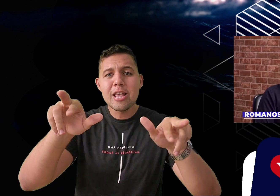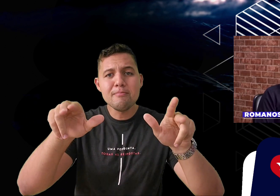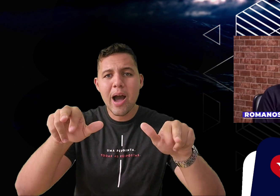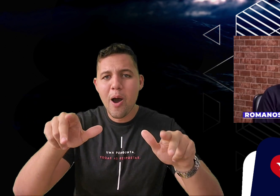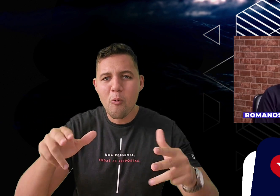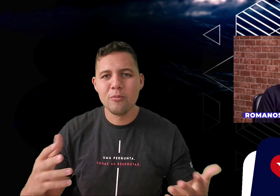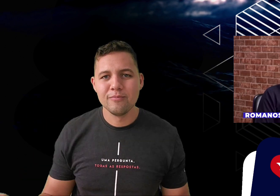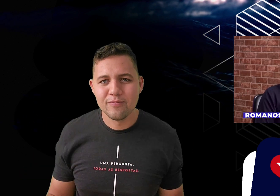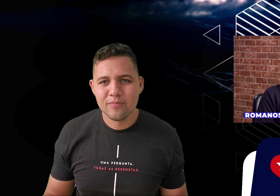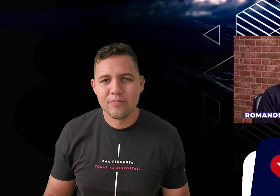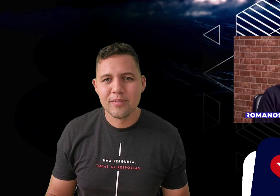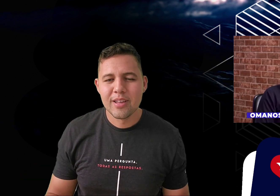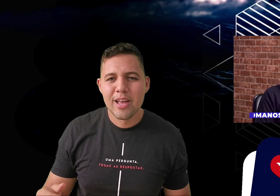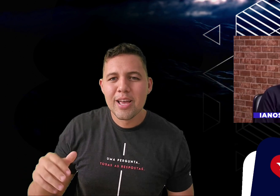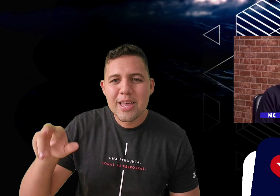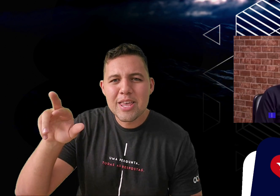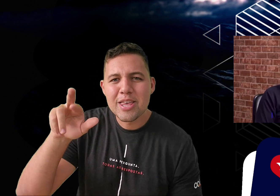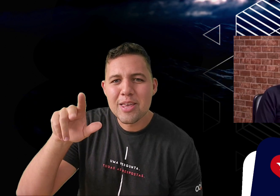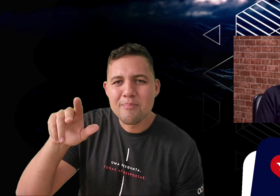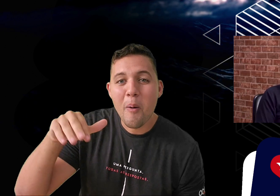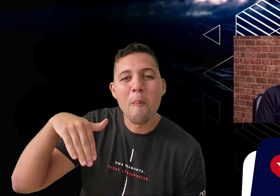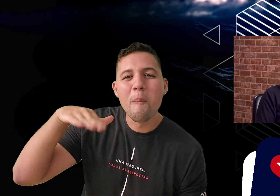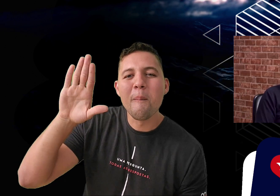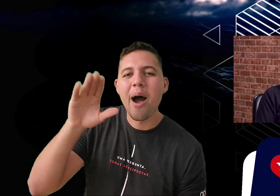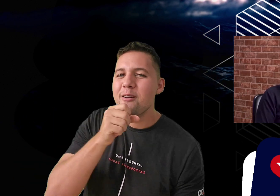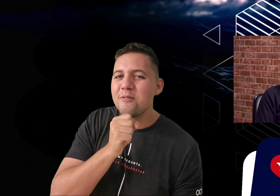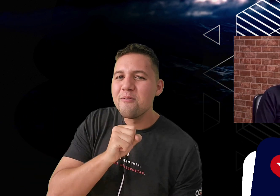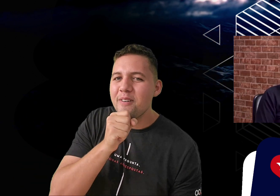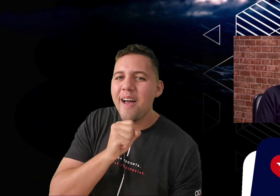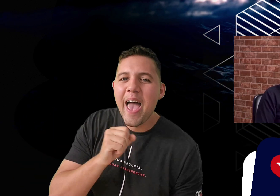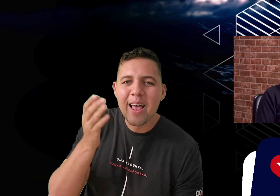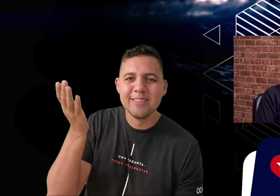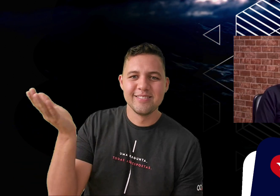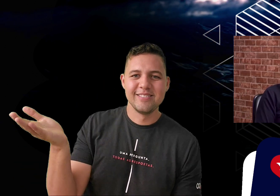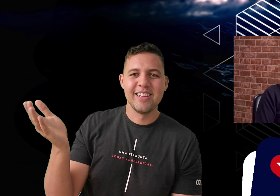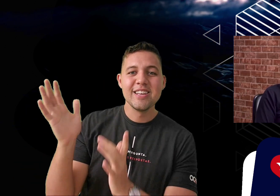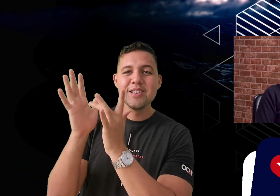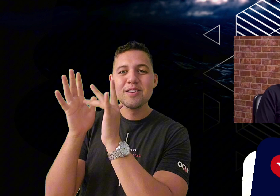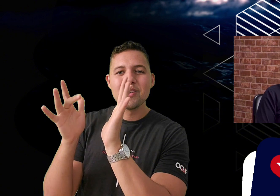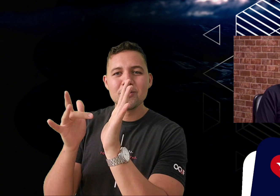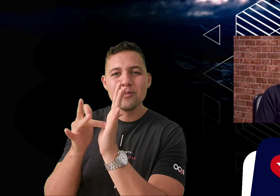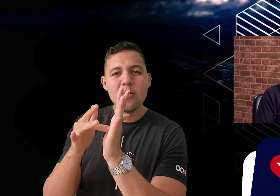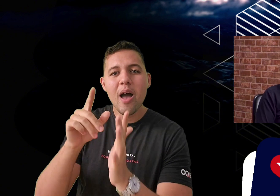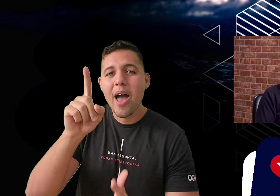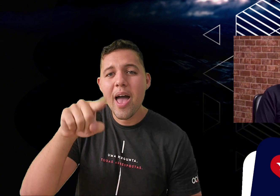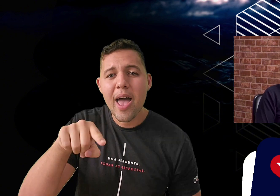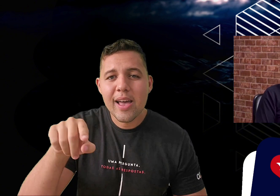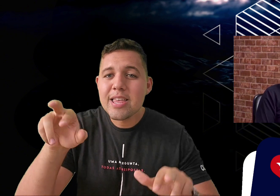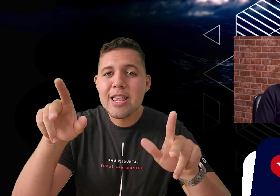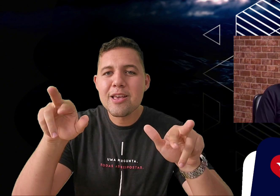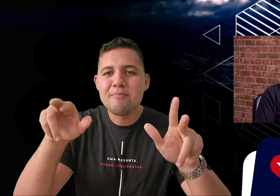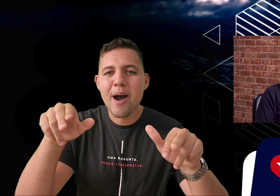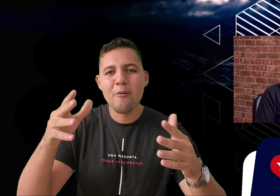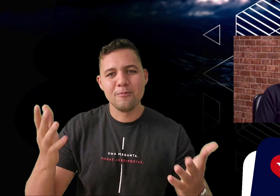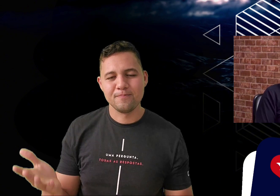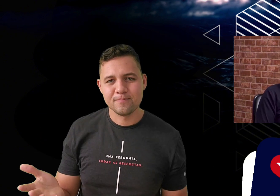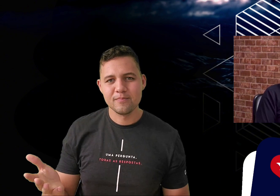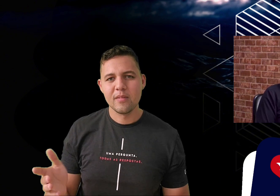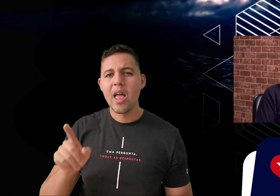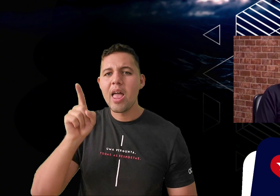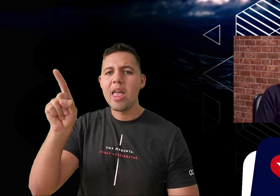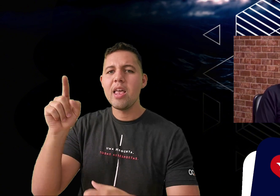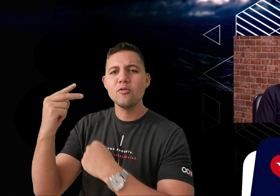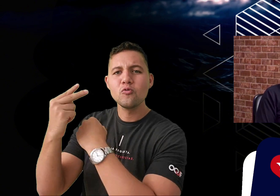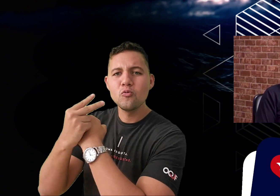seja, o Senhor Jesus é nosso irmão mais velho, nosso Big Brother. O Senhor Jesus